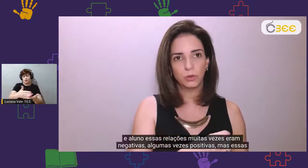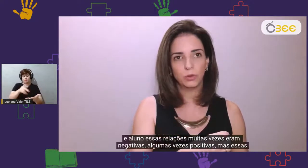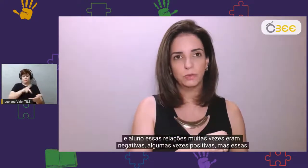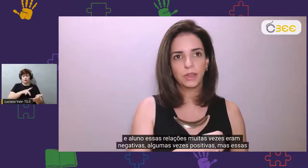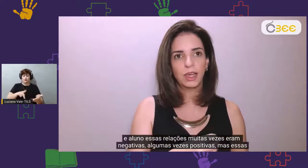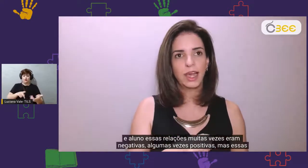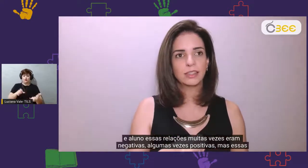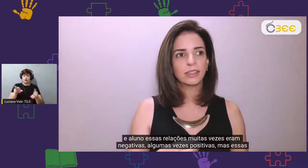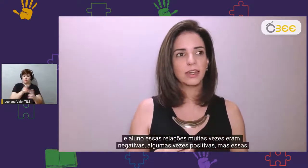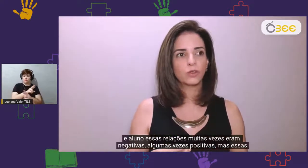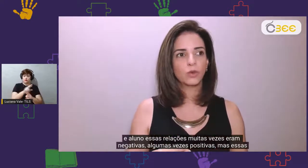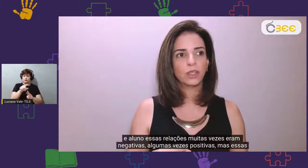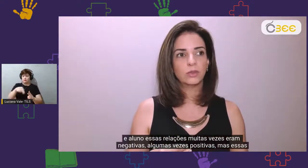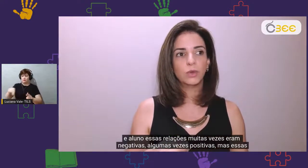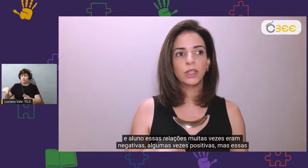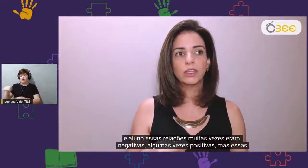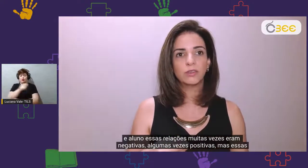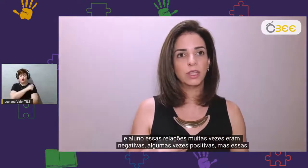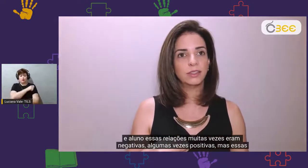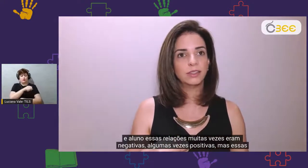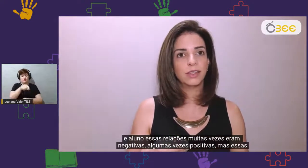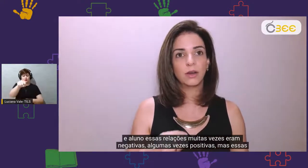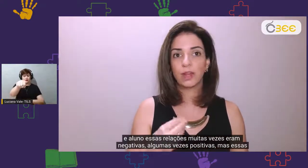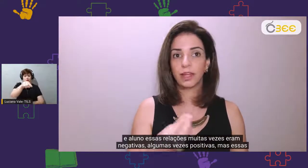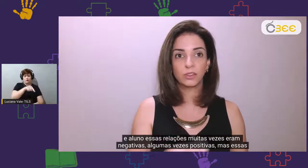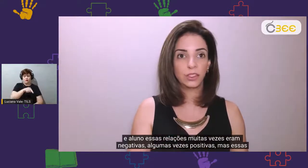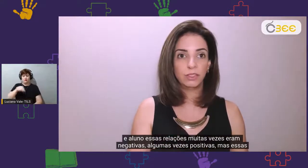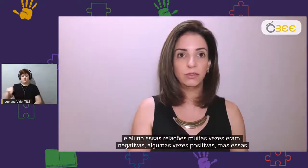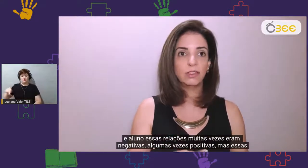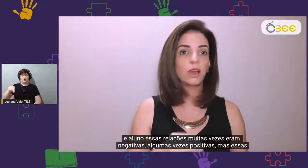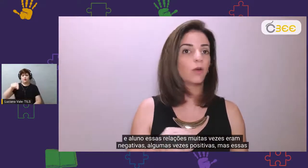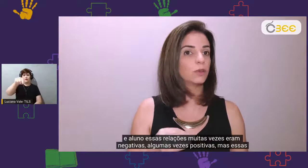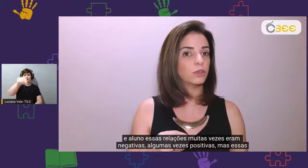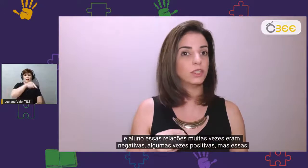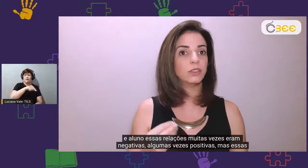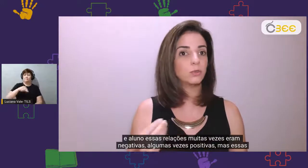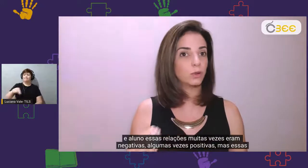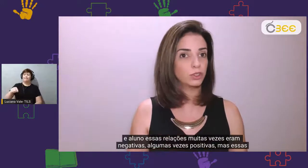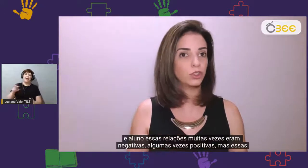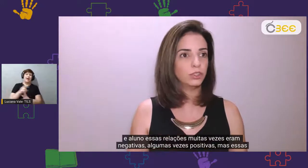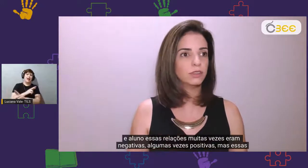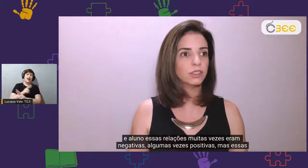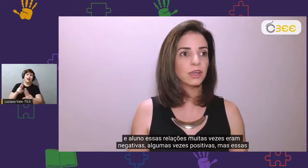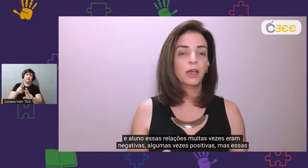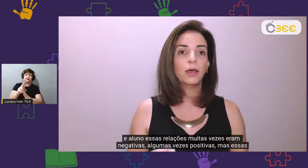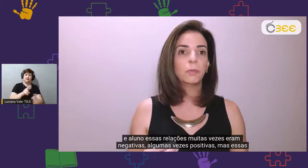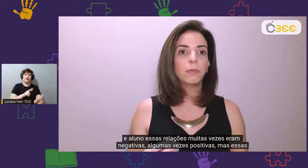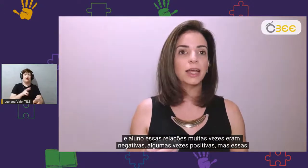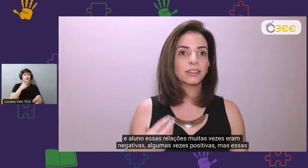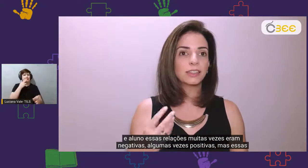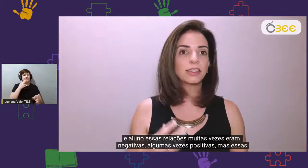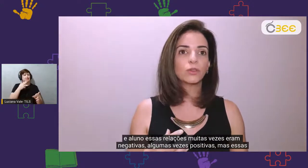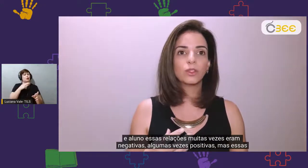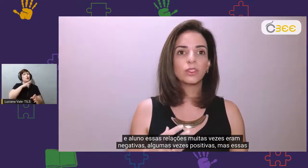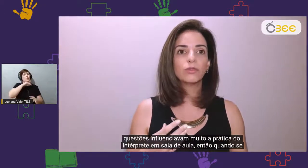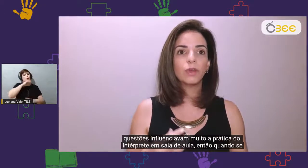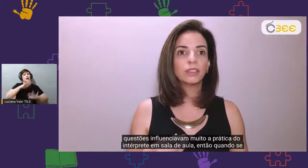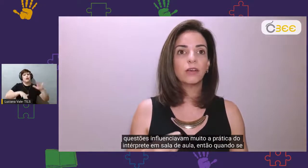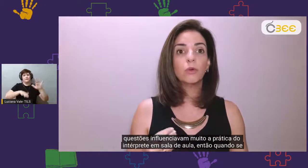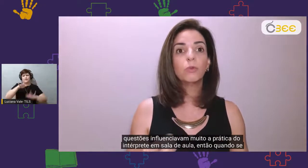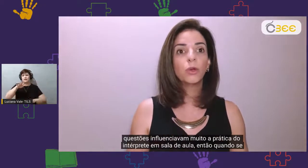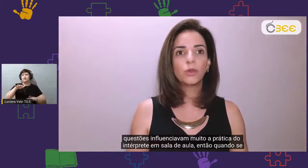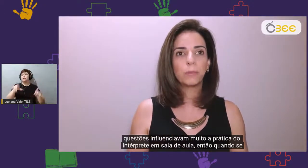e aluno. Essas relações muitas vezes eram negativas, algumas vezes positivas, mas essas